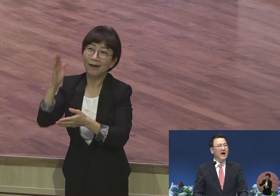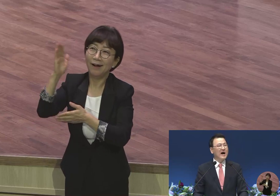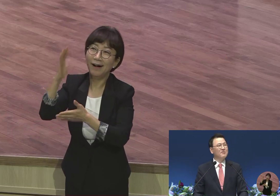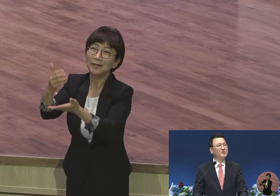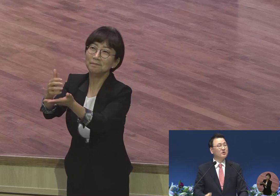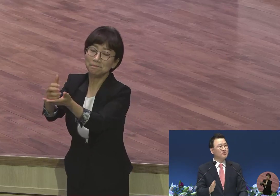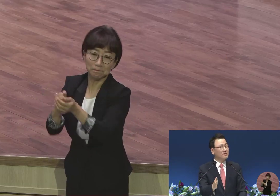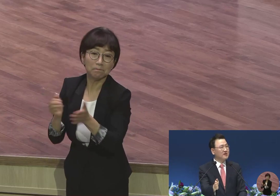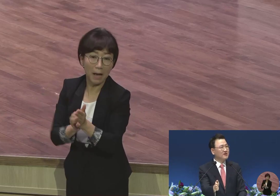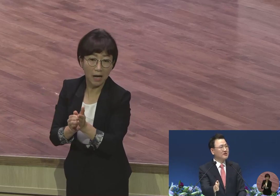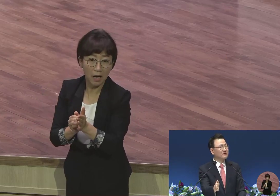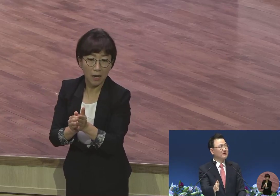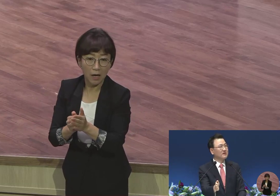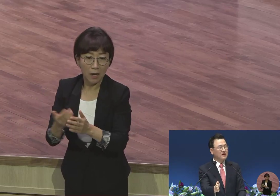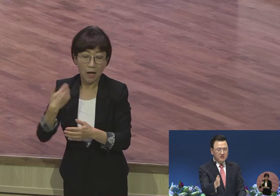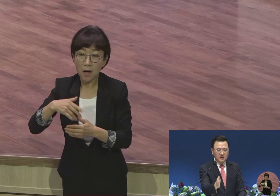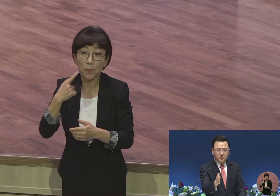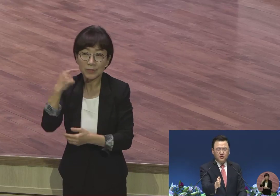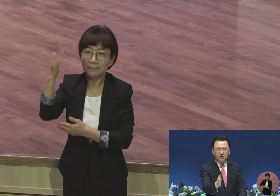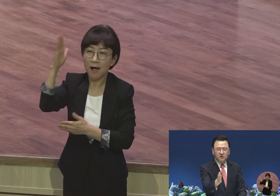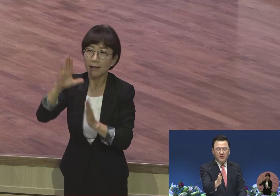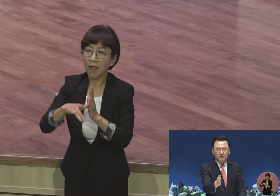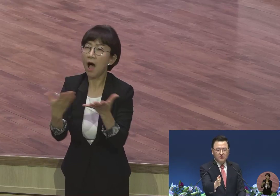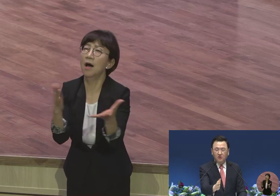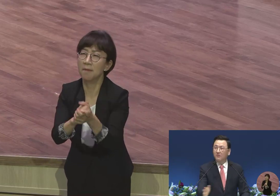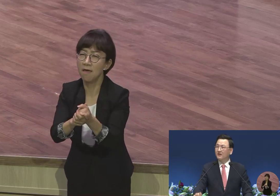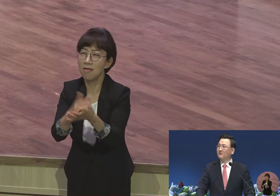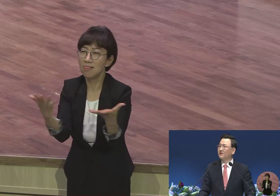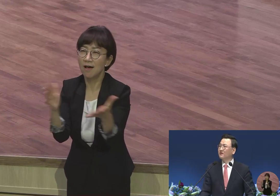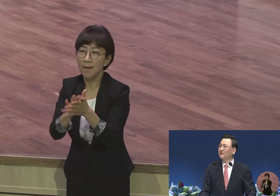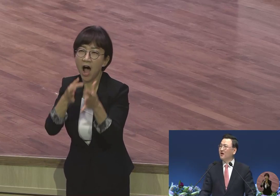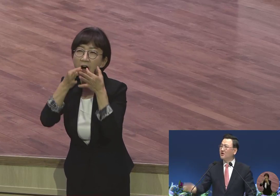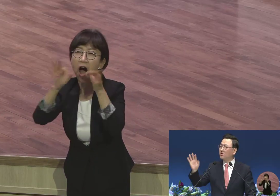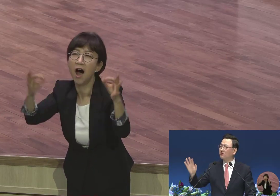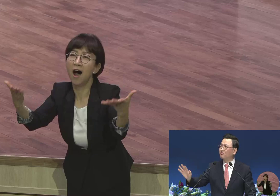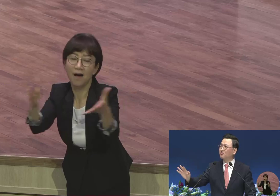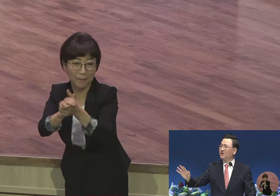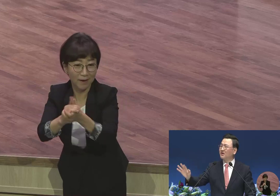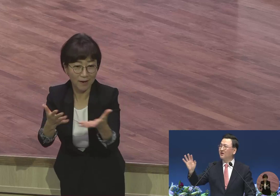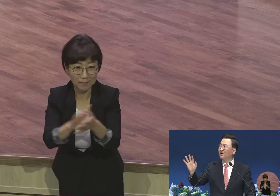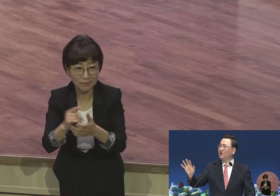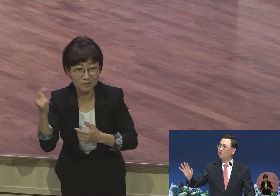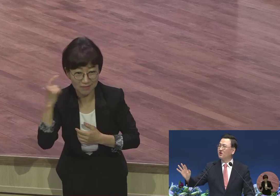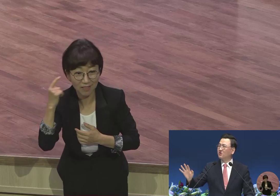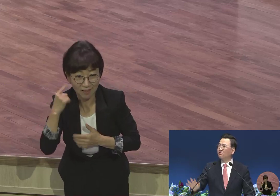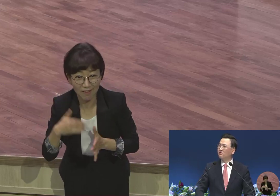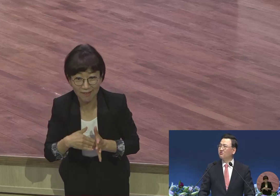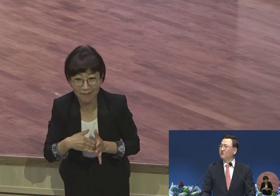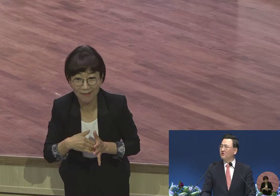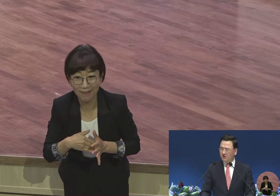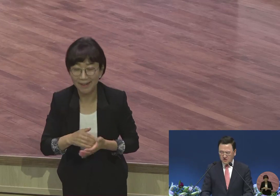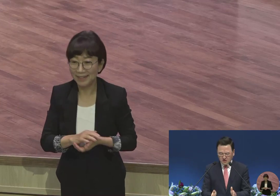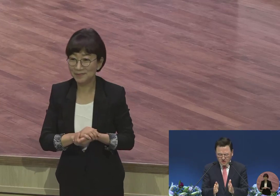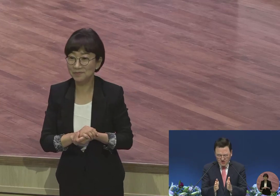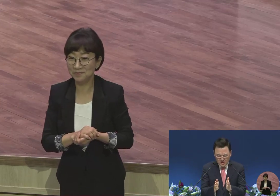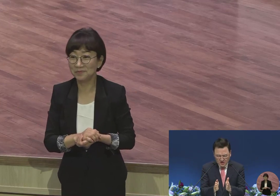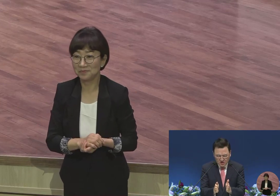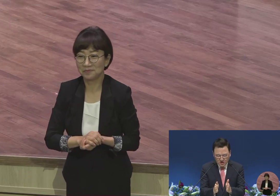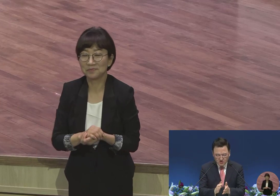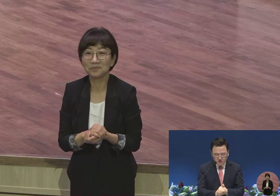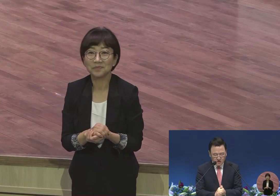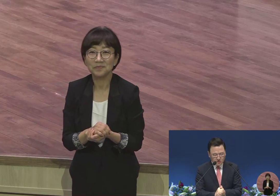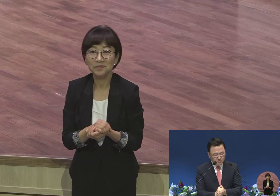작년 대비 아멘 소리가 더 많이 나왔다. 예수 영접한 분이 너무 많은 거예요. 청년뿐만 아니라 우리 성도들도